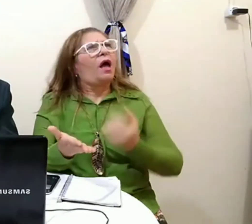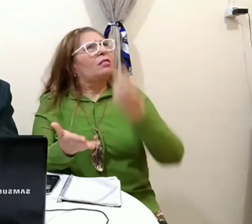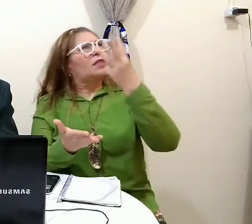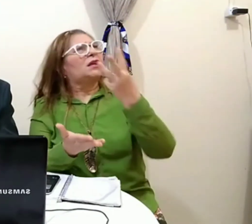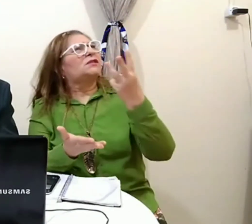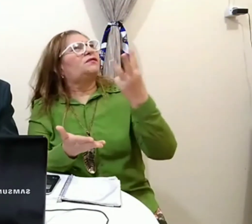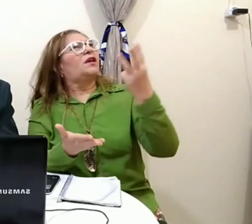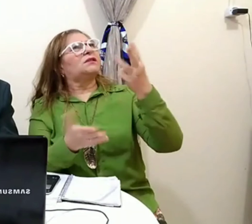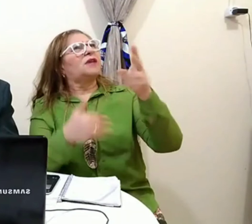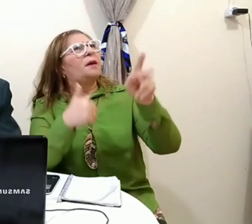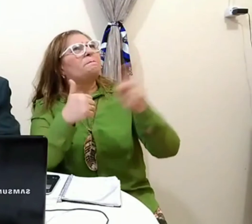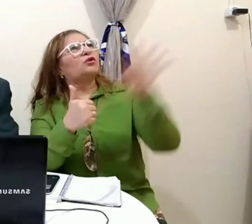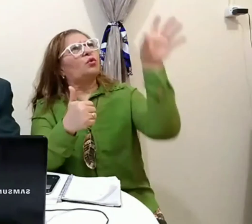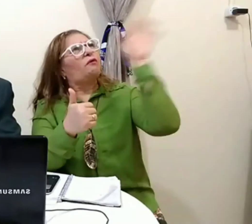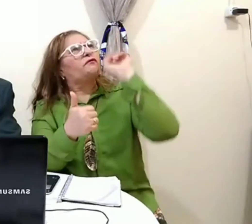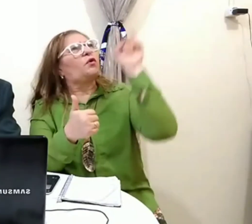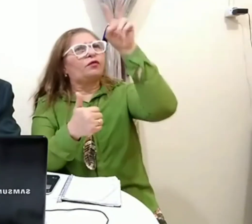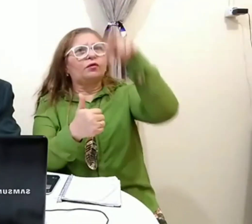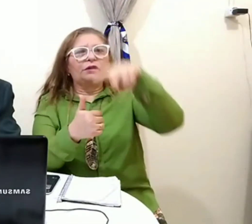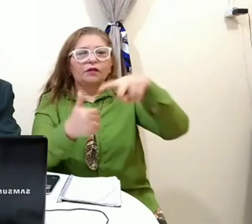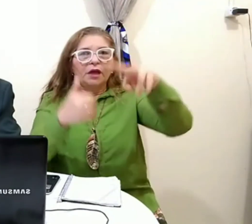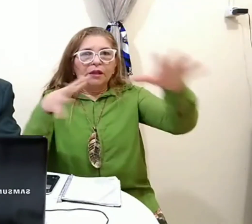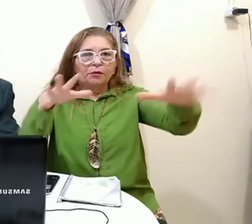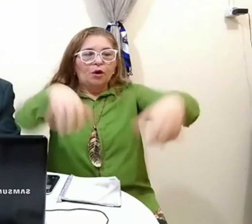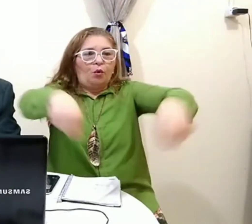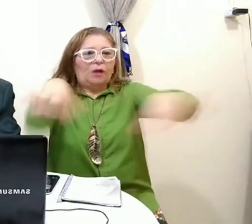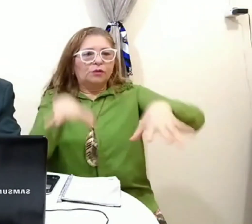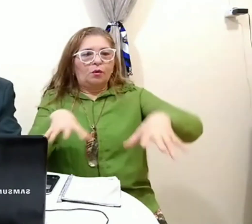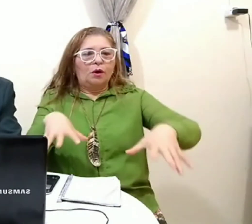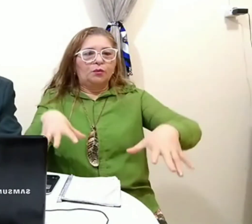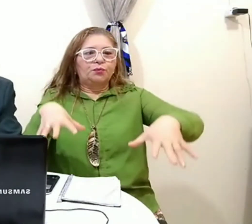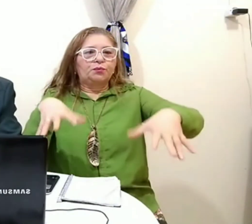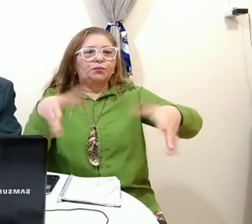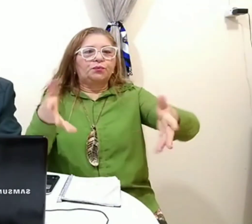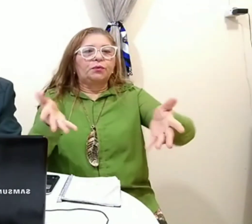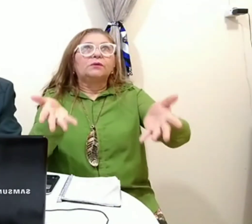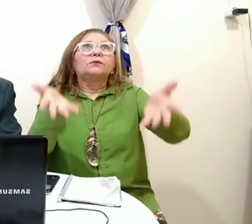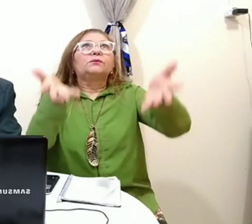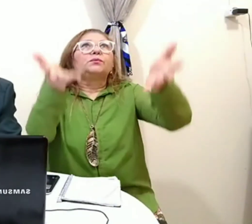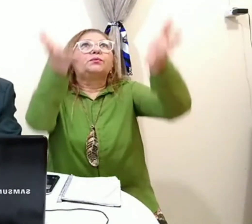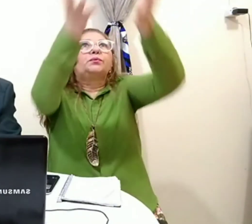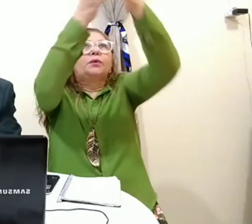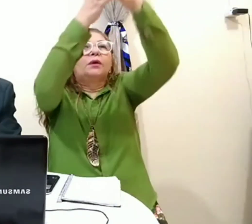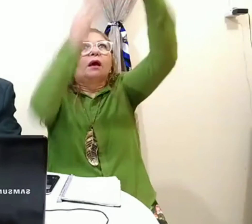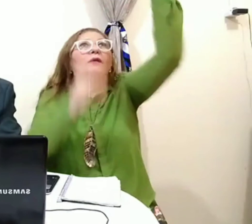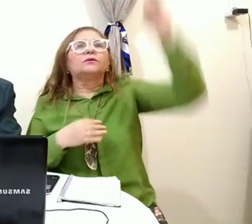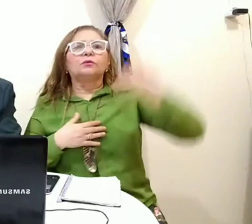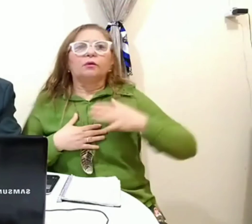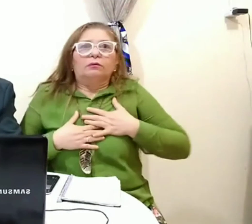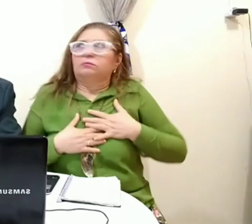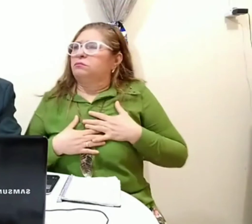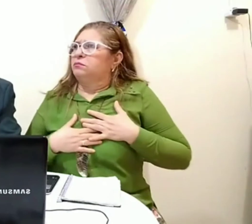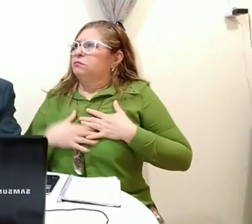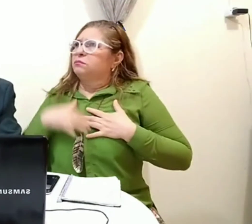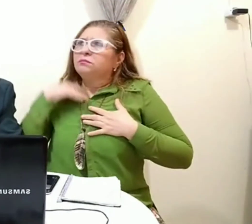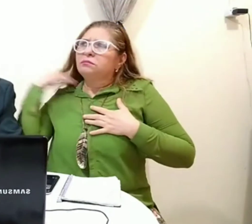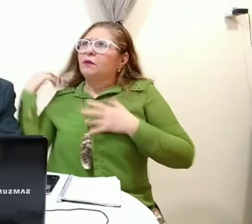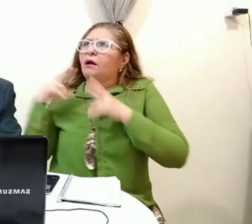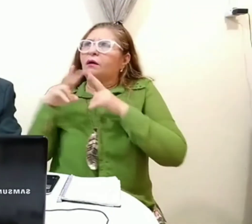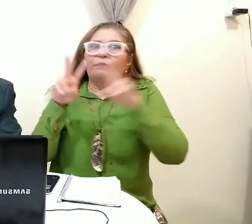e logo aquele objeto foi recolhido ao céu. O que é que Deus estava querendo mostrar para Pedro? Estava